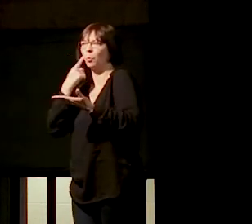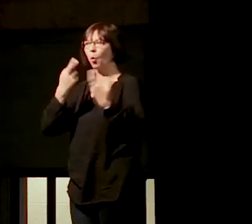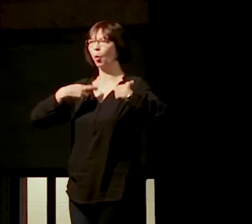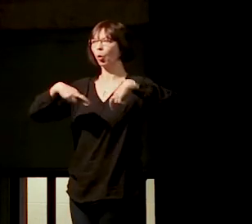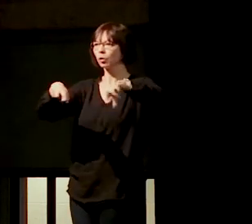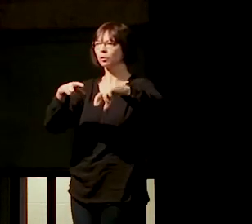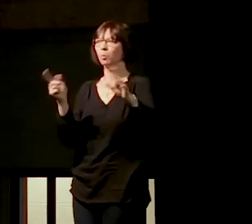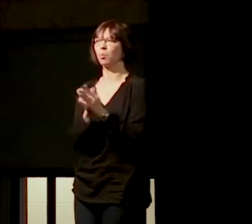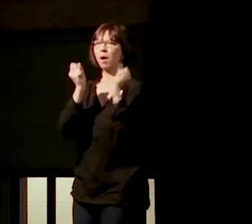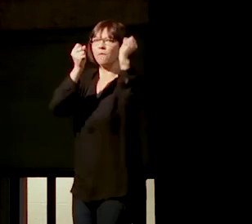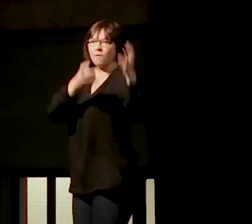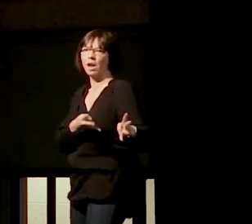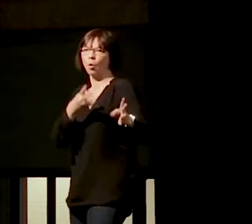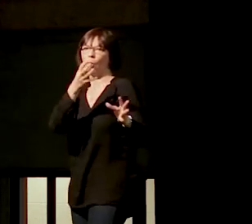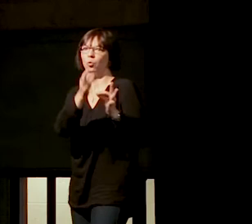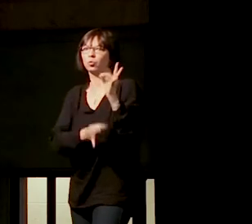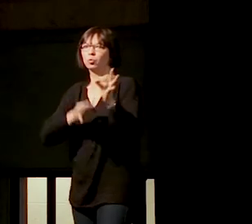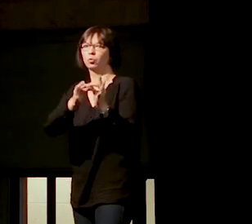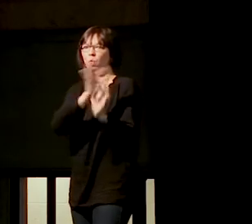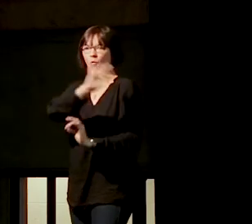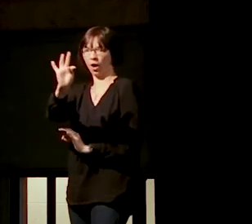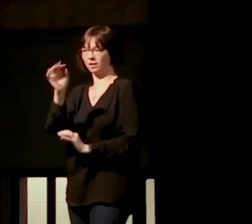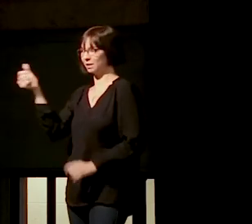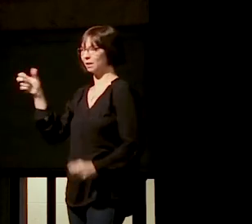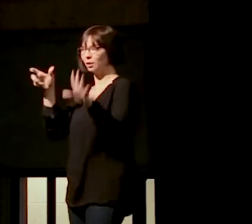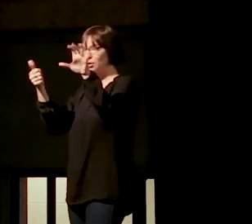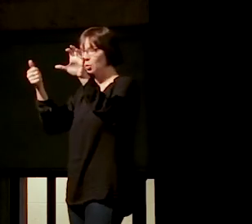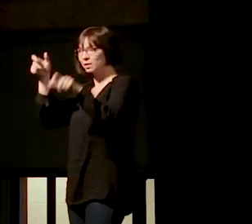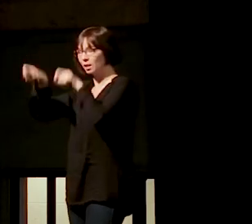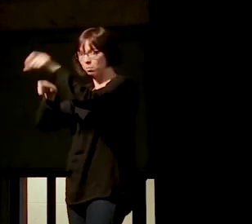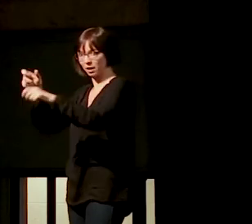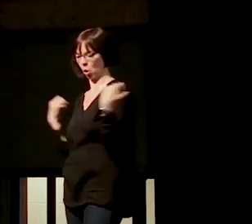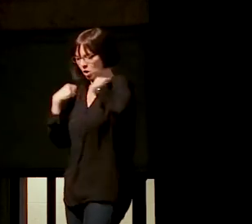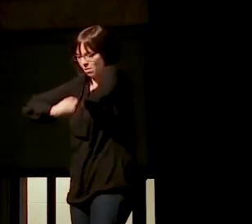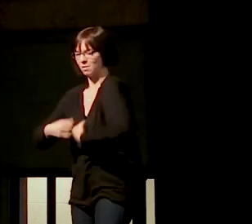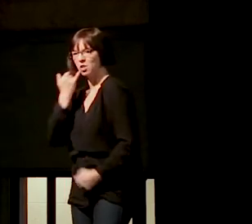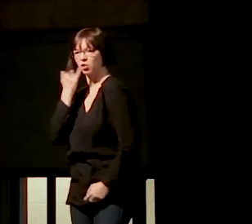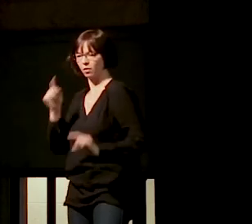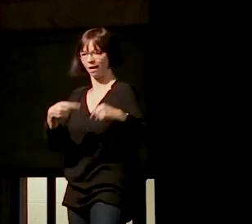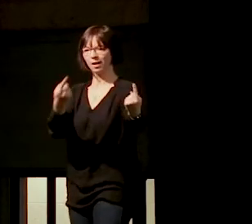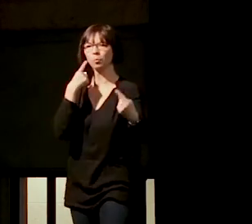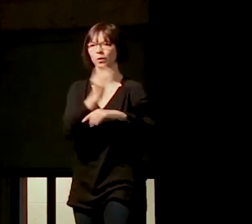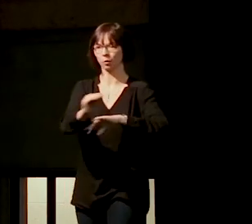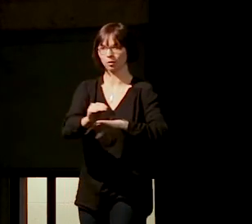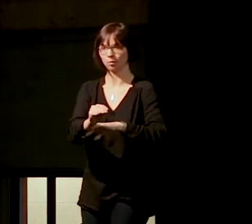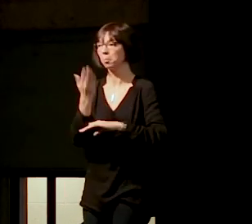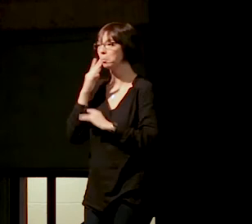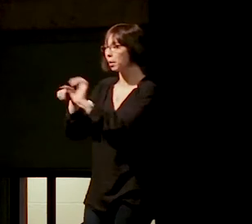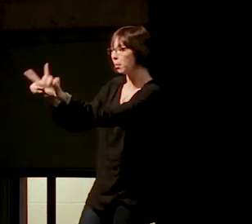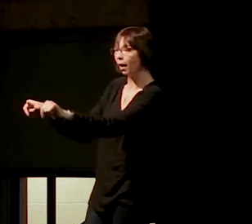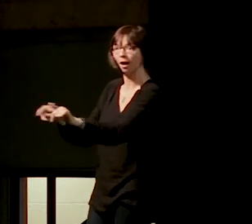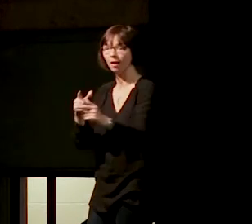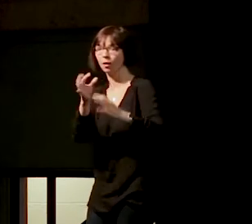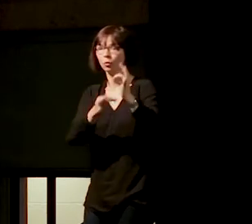du Tour de France, les intersections. Sans eux, il n'y aurait pas eu de Tour de France à Gouénou en juillet. En octobre, une vingtaine